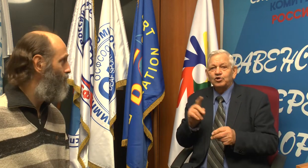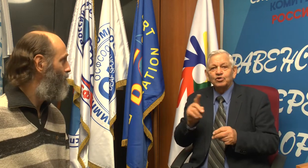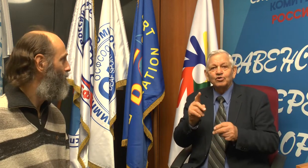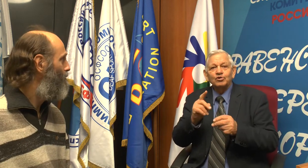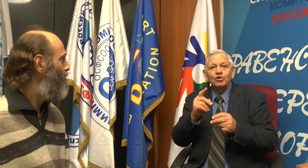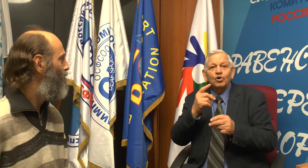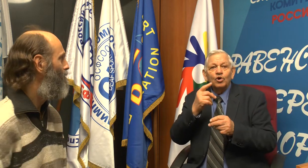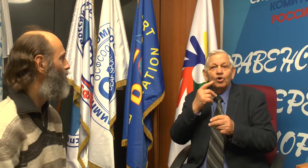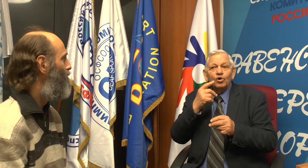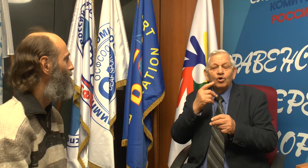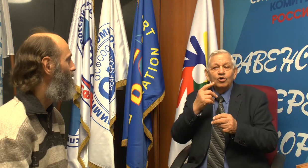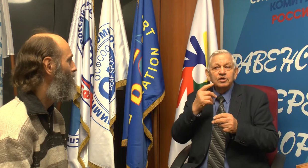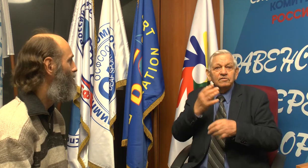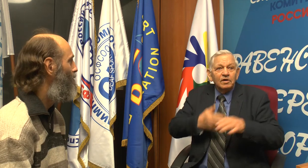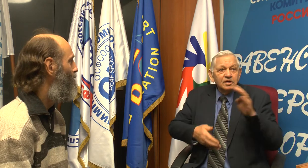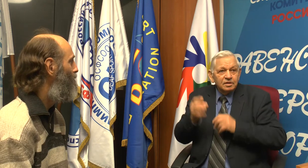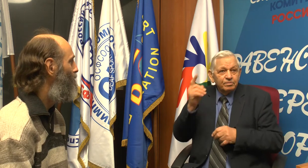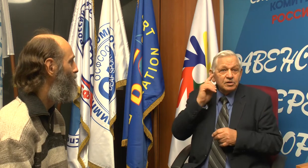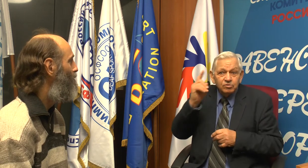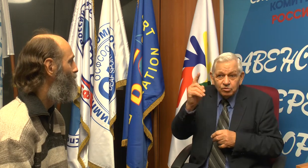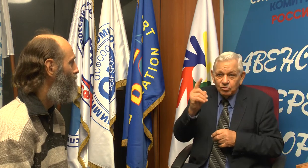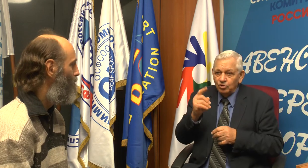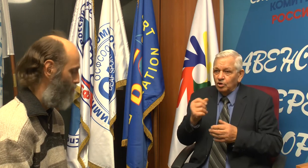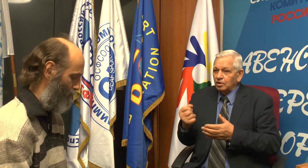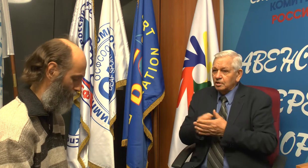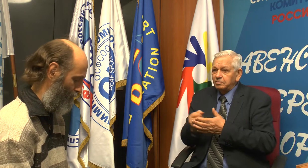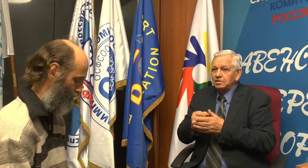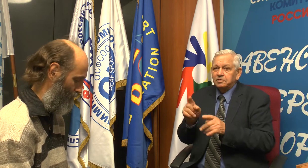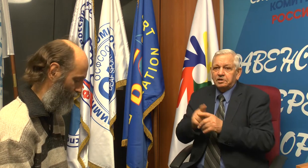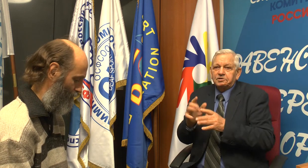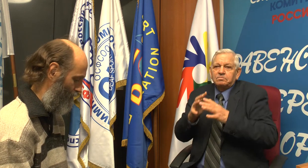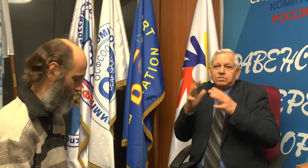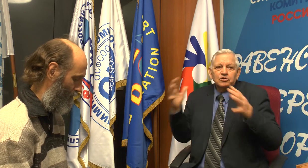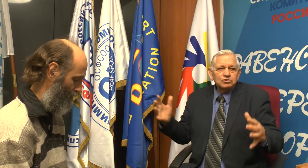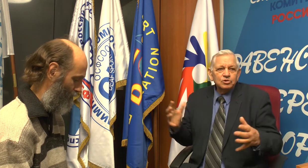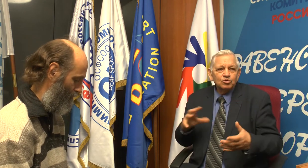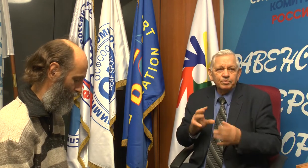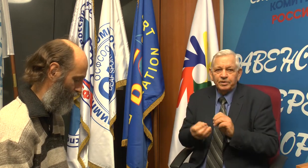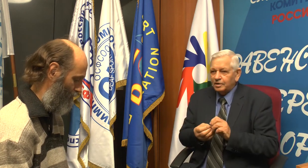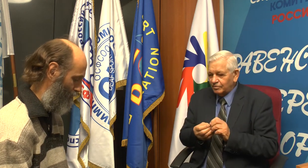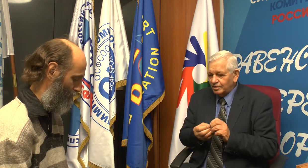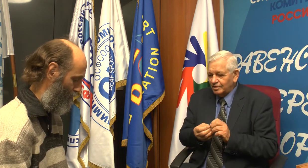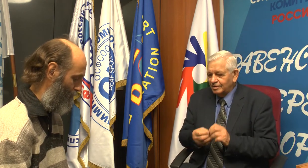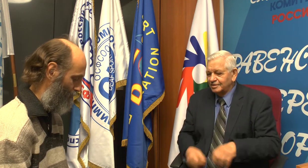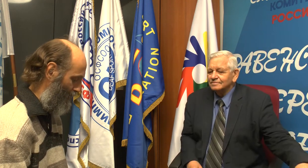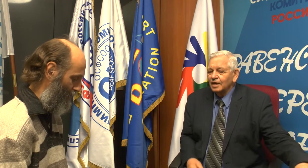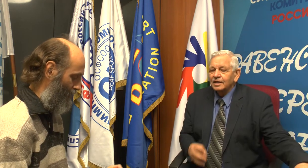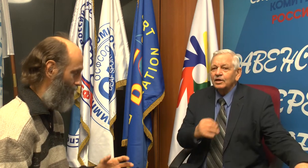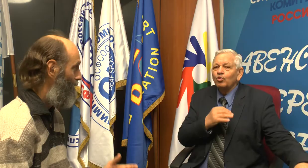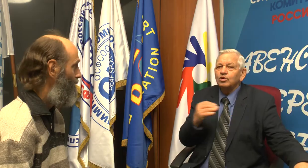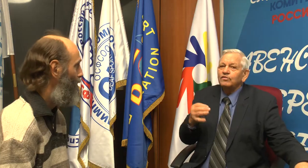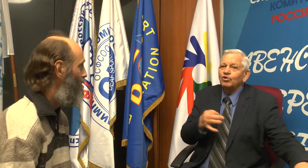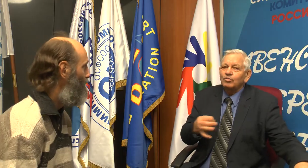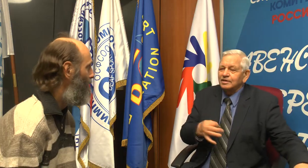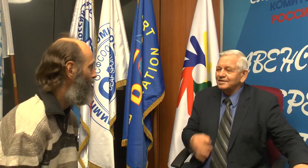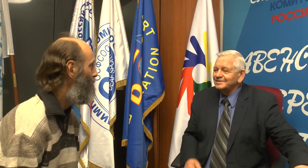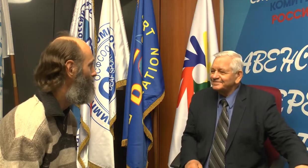что инвалид по слуху добился таких больших успехов на уровне области.